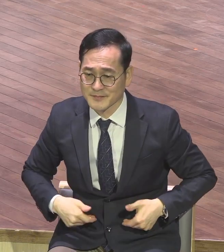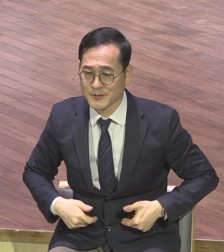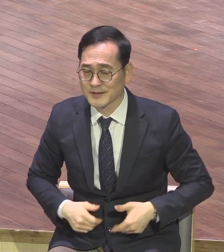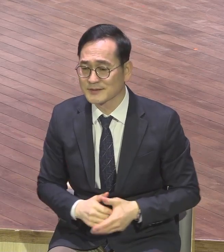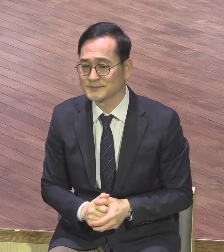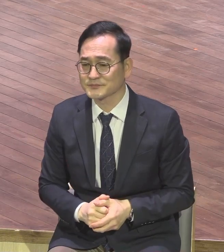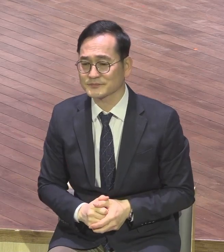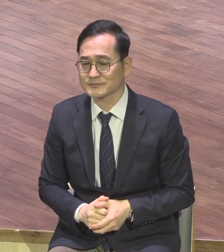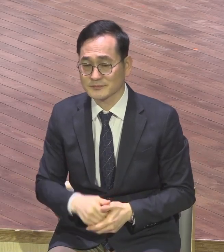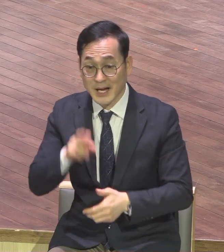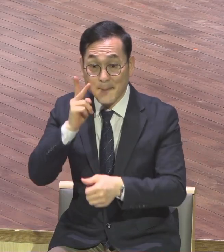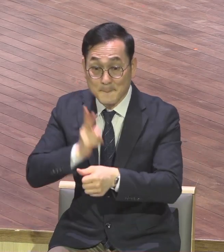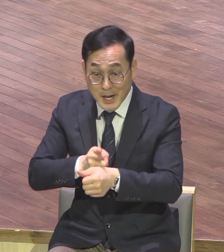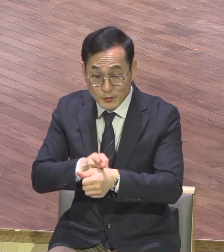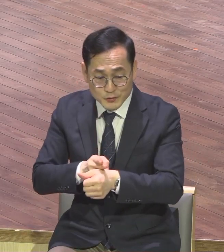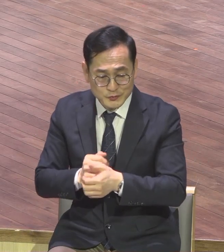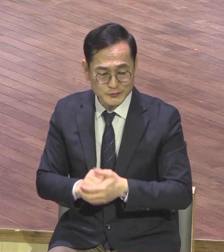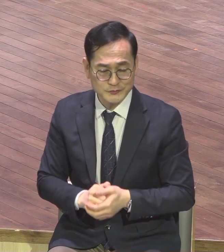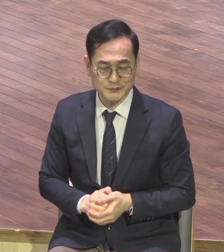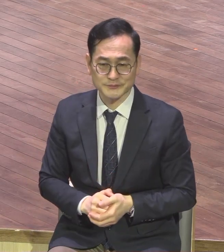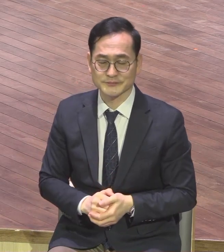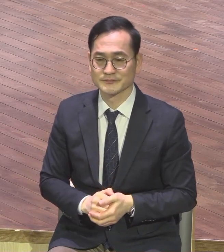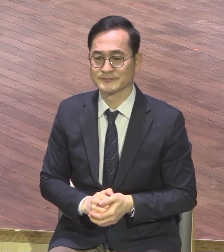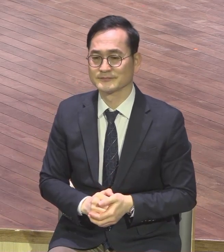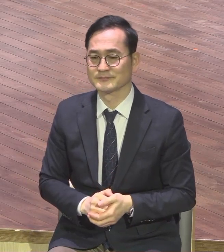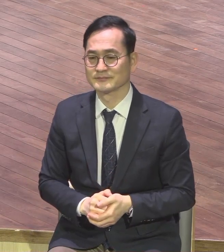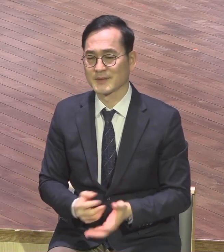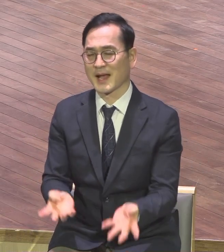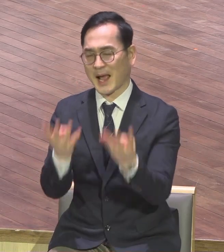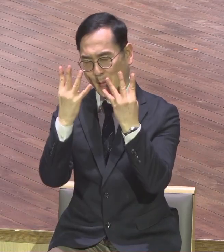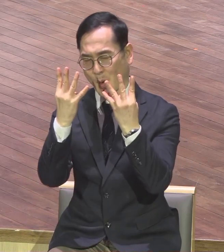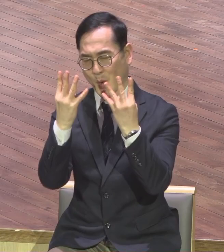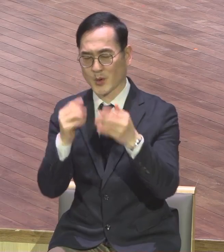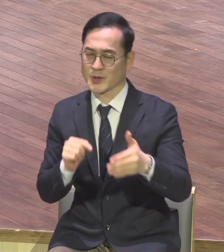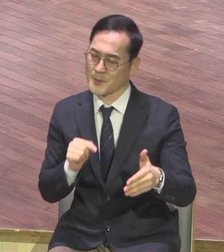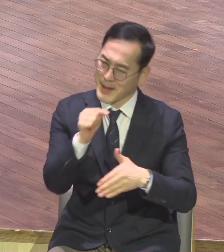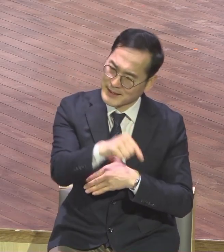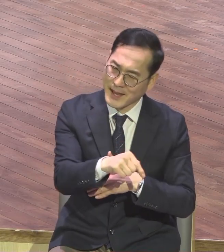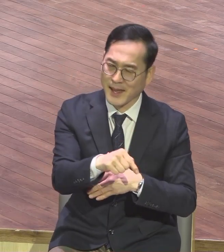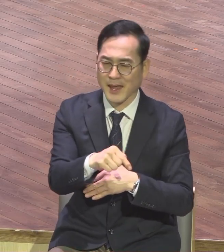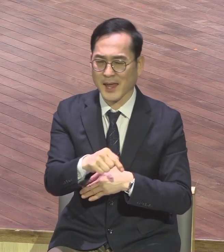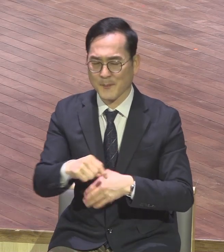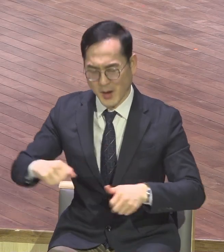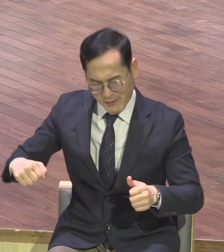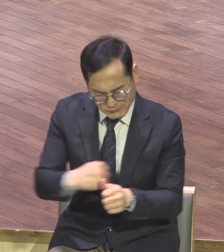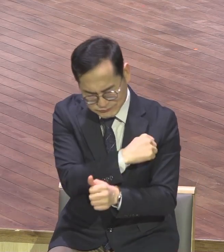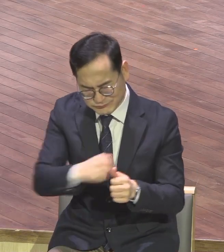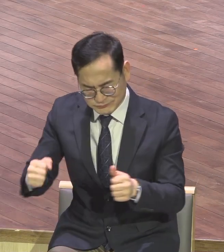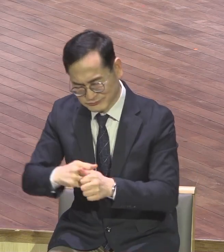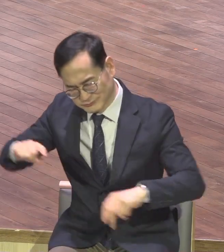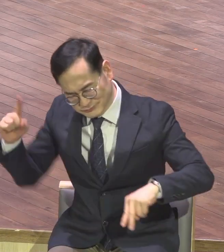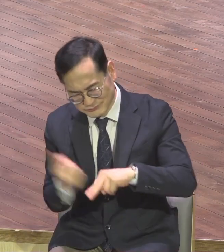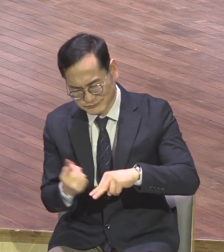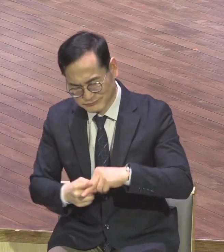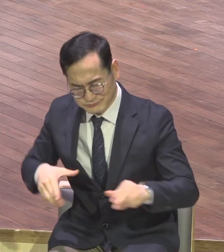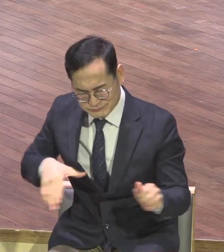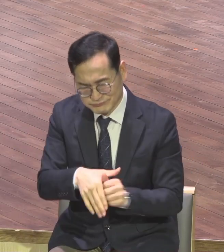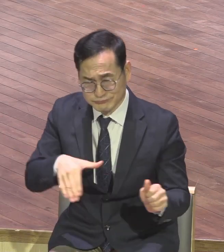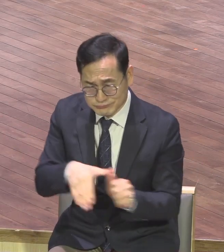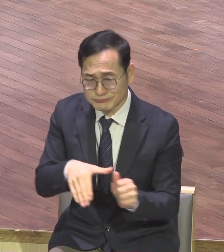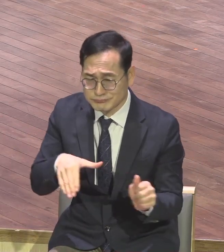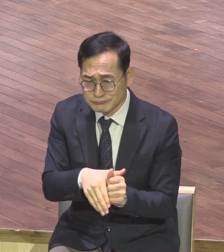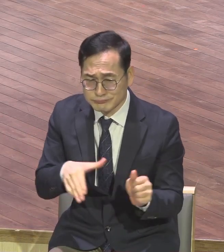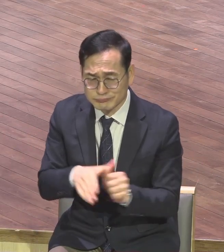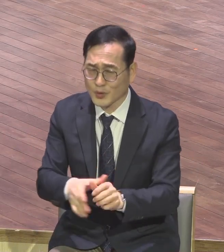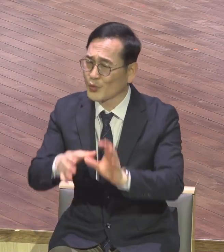그러니까 이 바울이 뭐 자유인으로 있을 때나 감옥에 갇혔을 때나 죽도록 매를 맞고 온갖 위험 속에 처했을